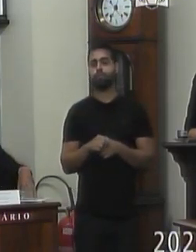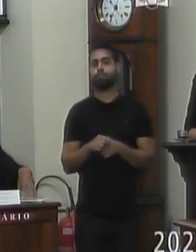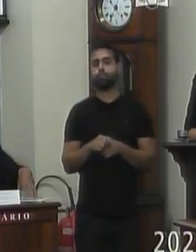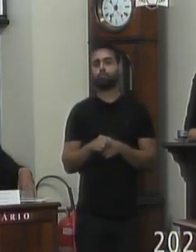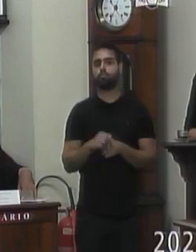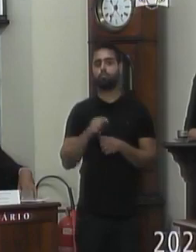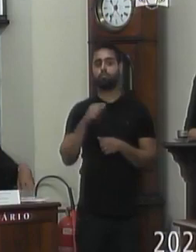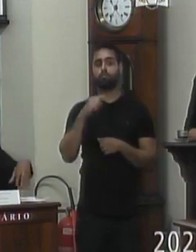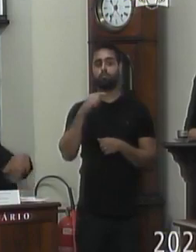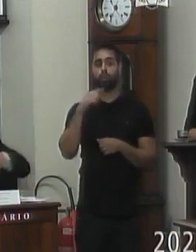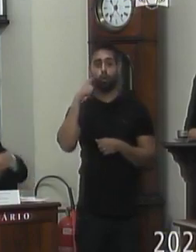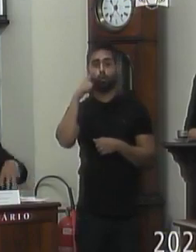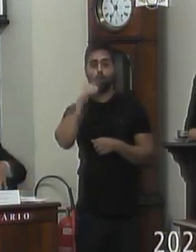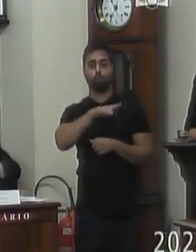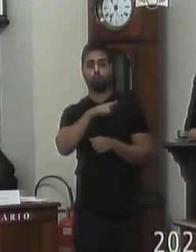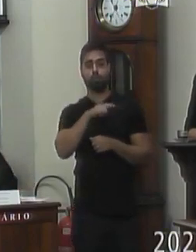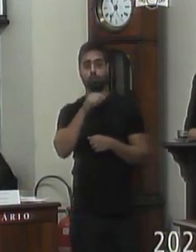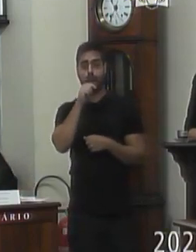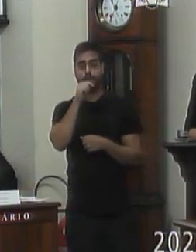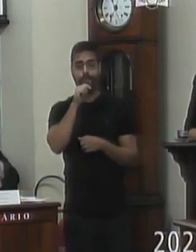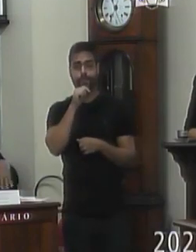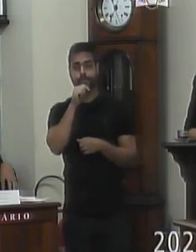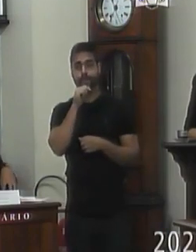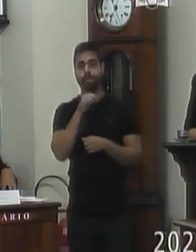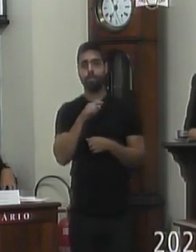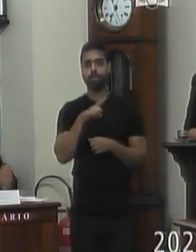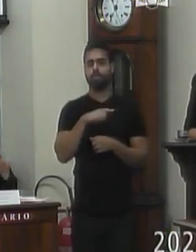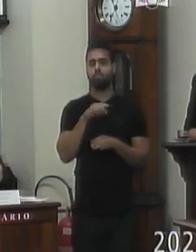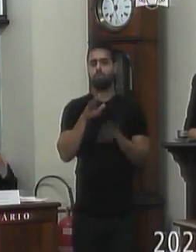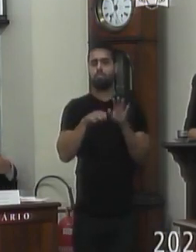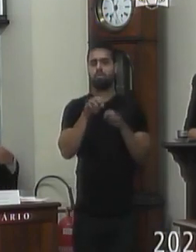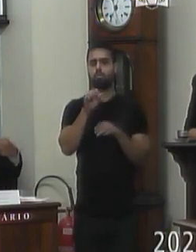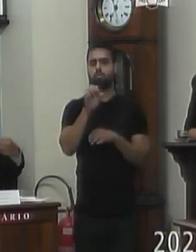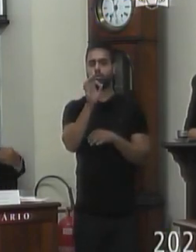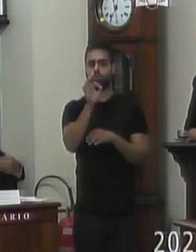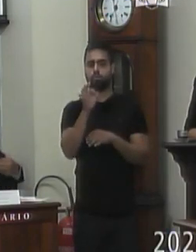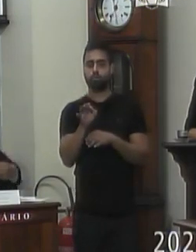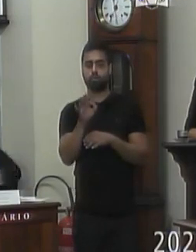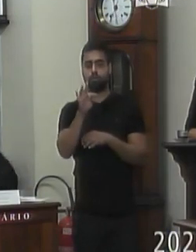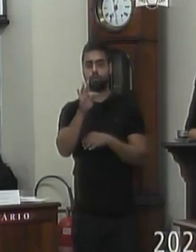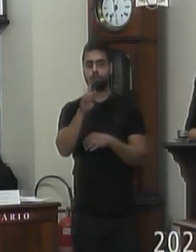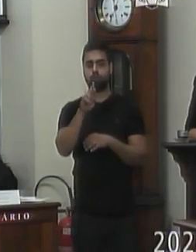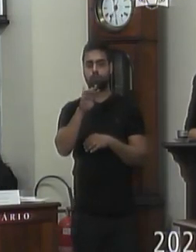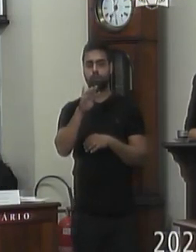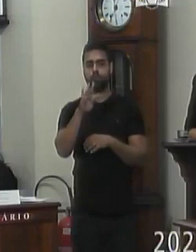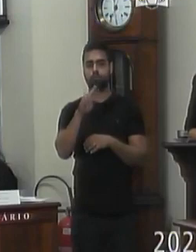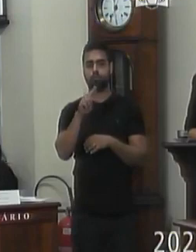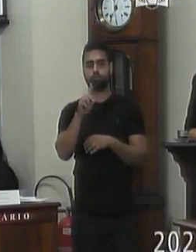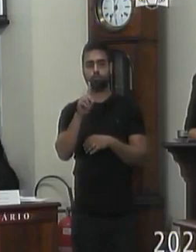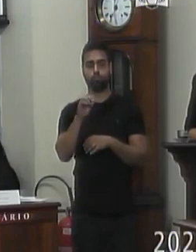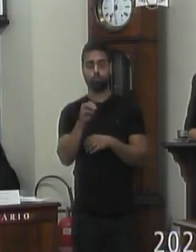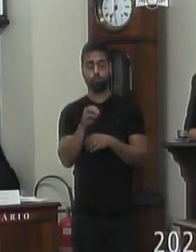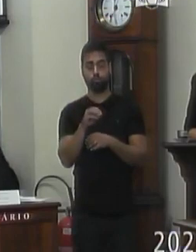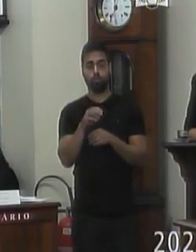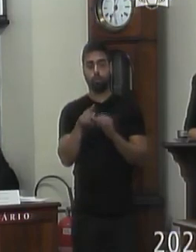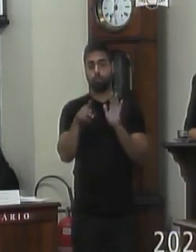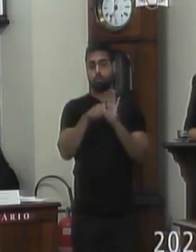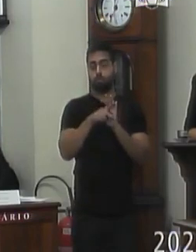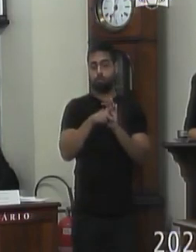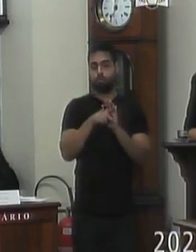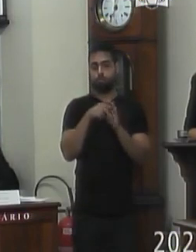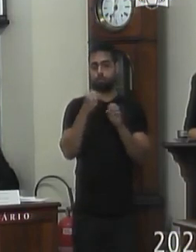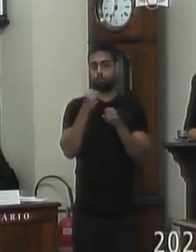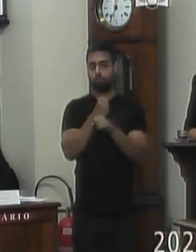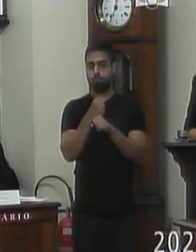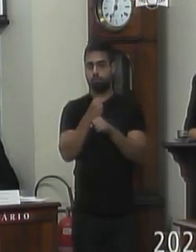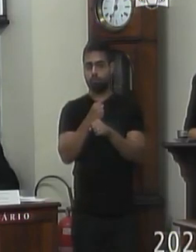tinha capacidade, só me corrija se eu estiver errado, somente de 8% de tributos municipais de recursos próprios para se sustentar. Em